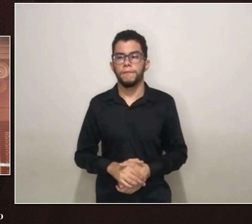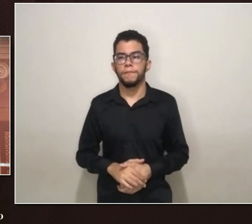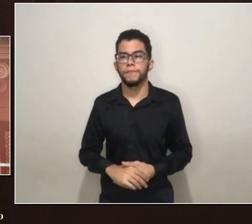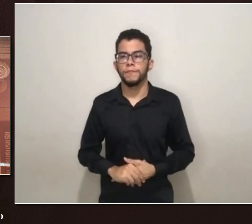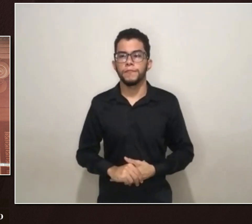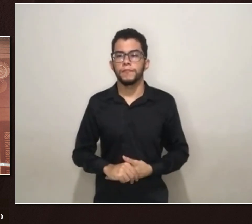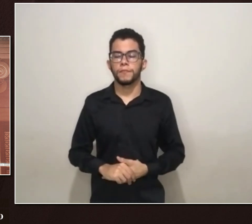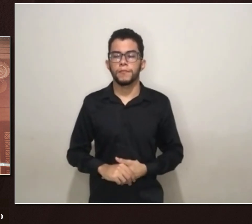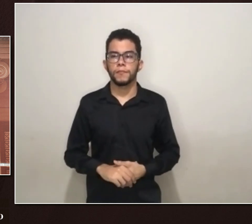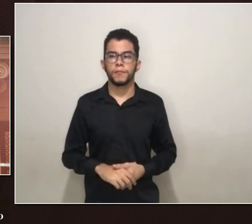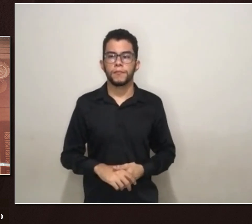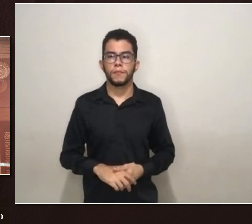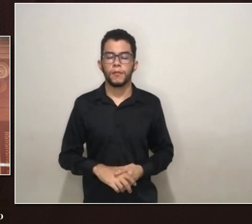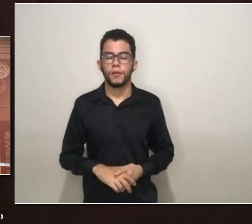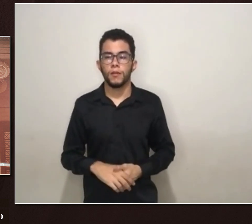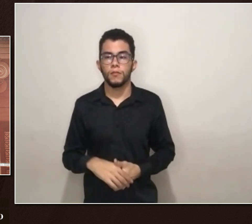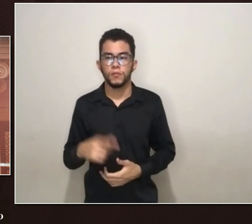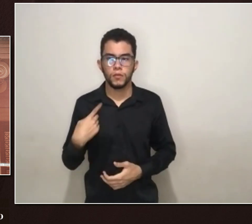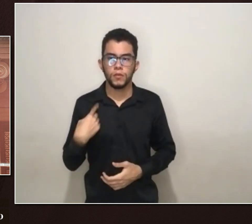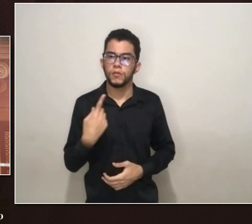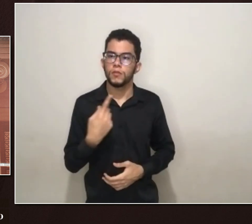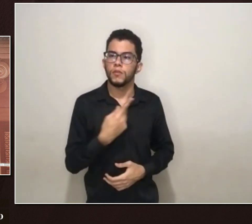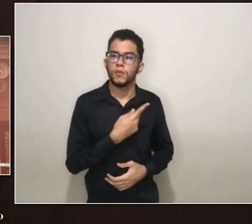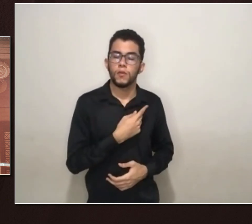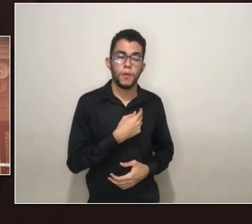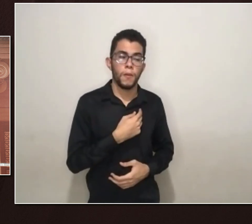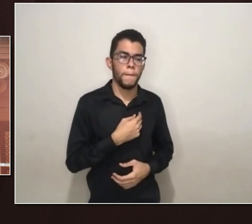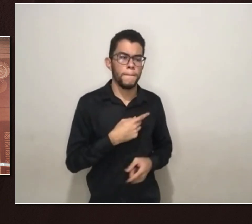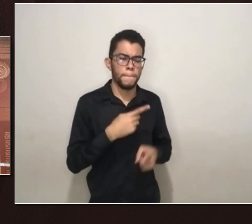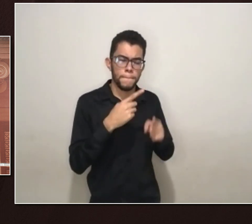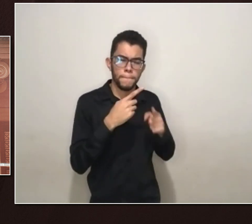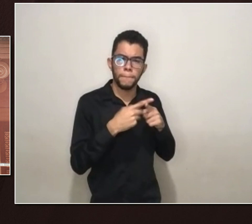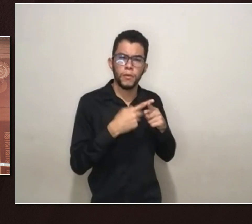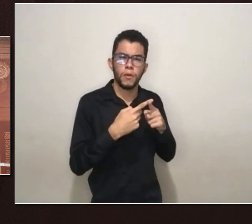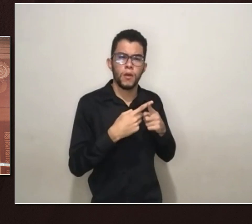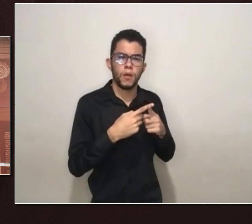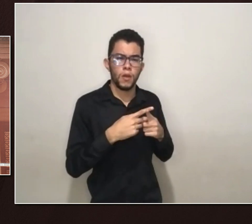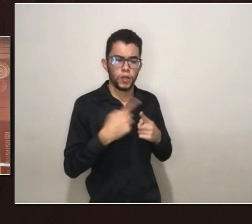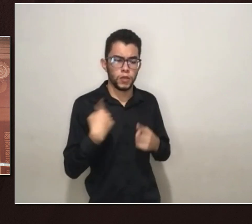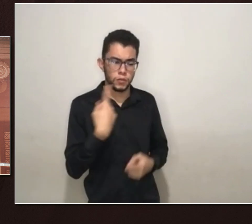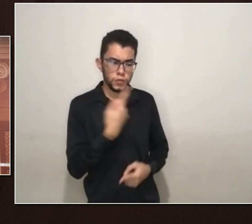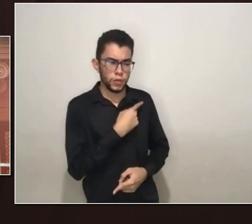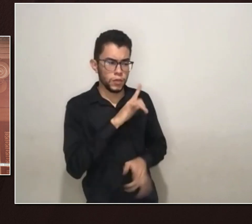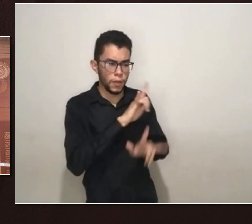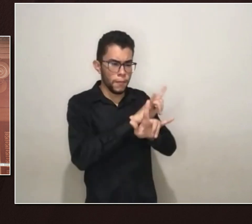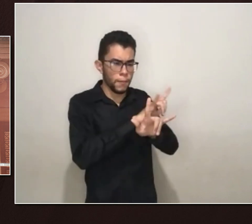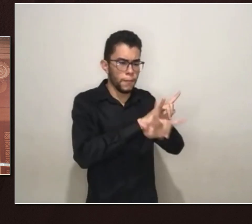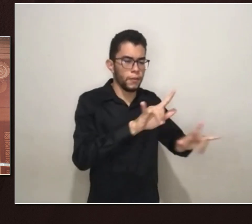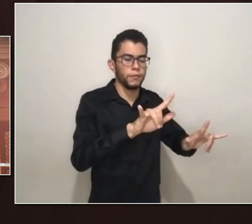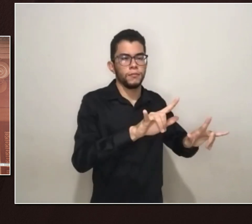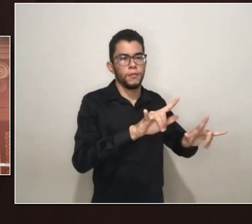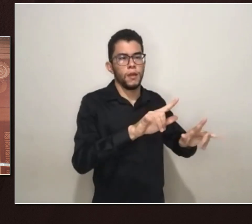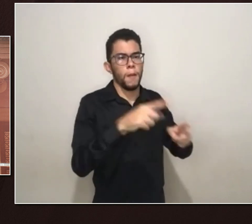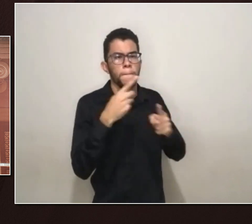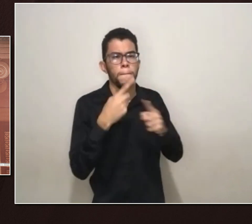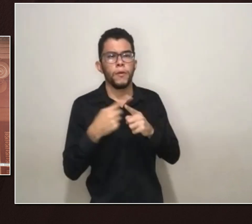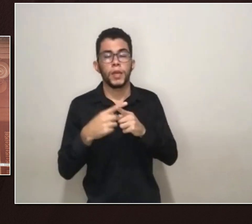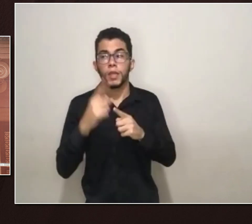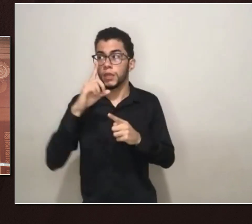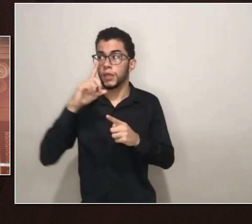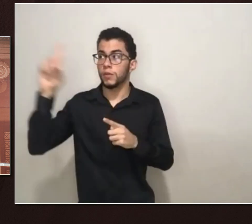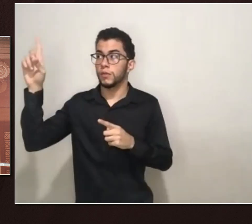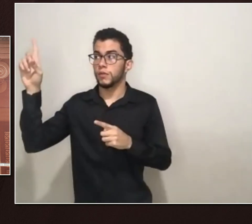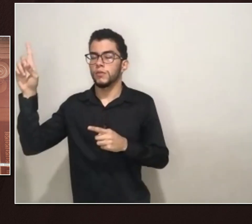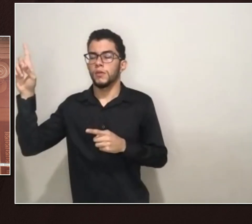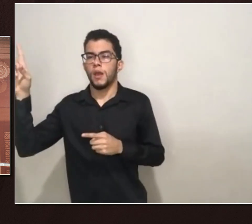amamos, versículo 19, nós amamos porque ele nos amou primeiro. Irmãos, esse amor, esse primeiro amor,